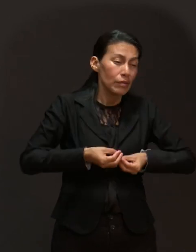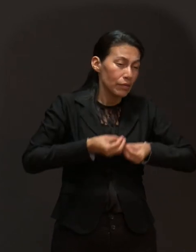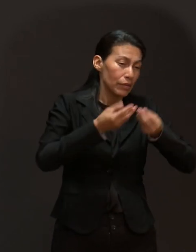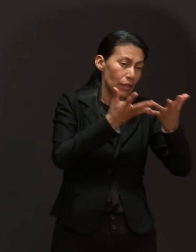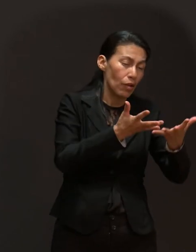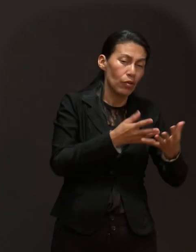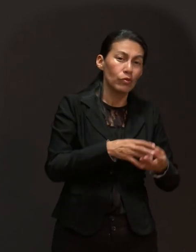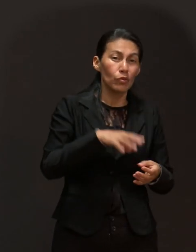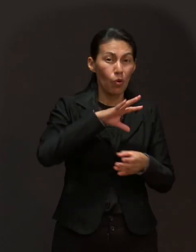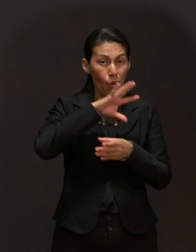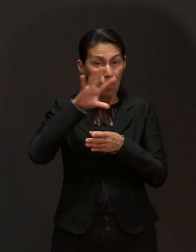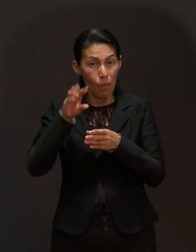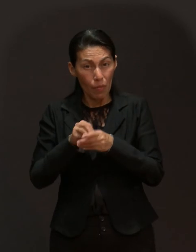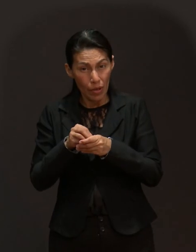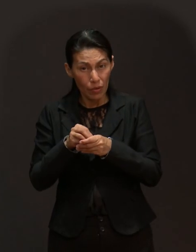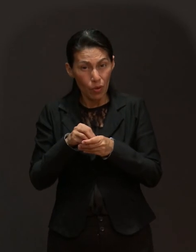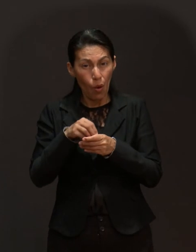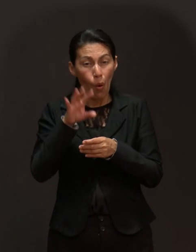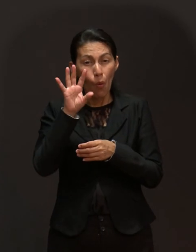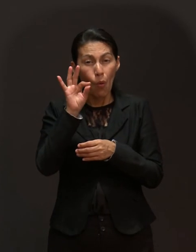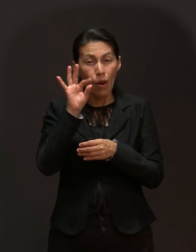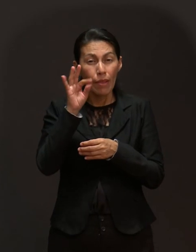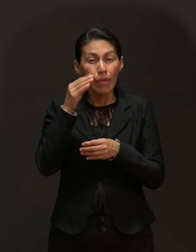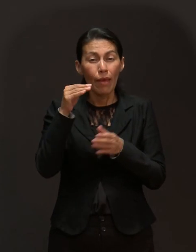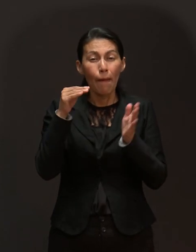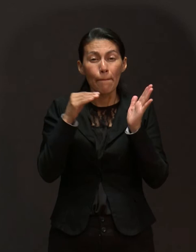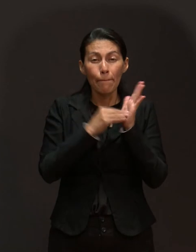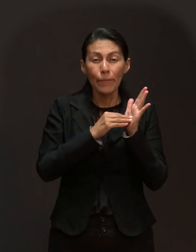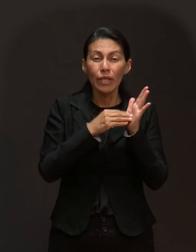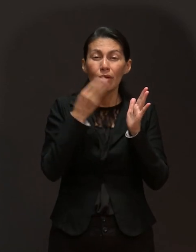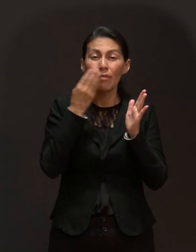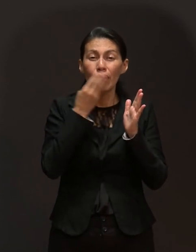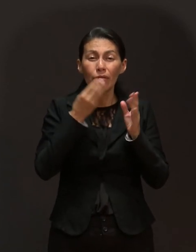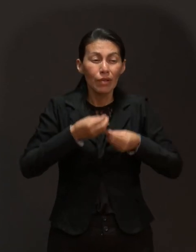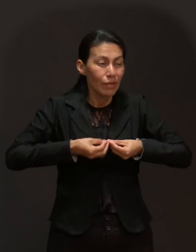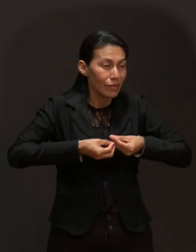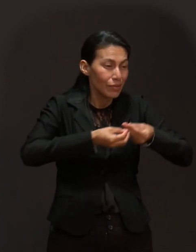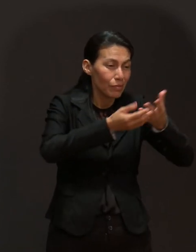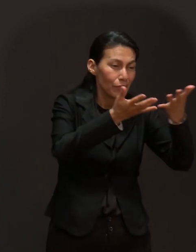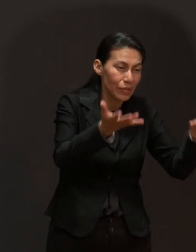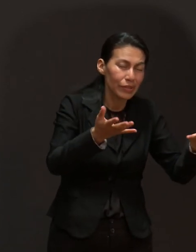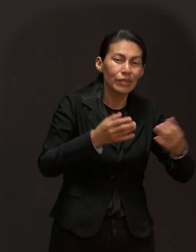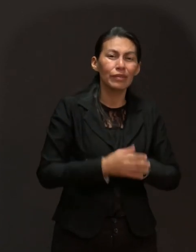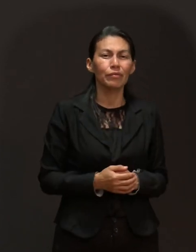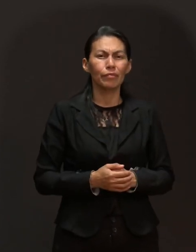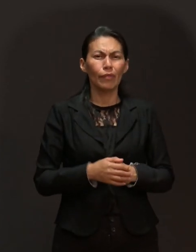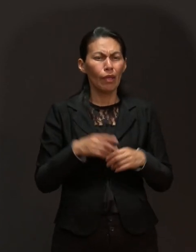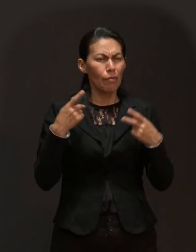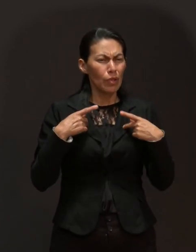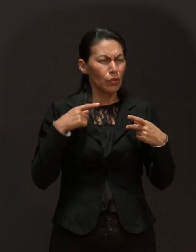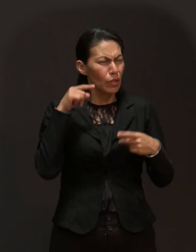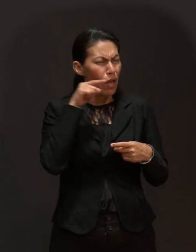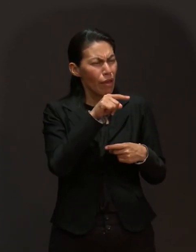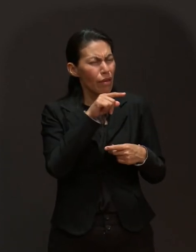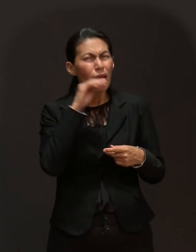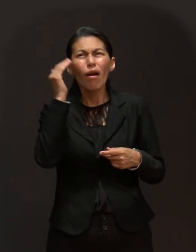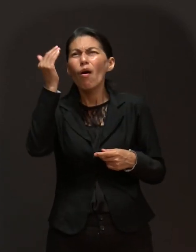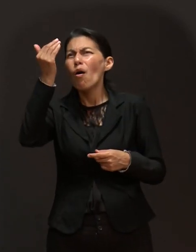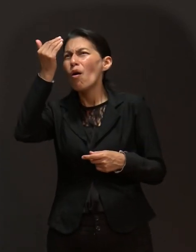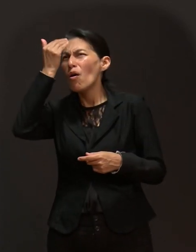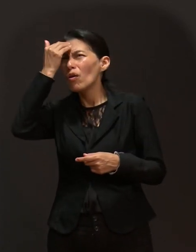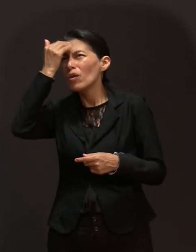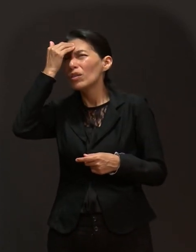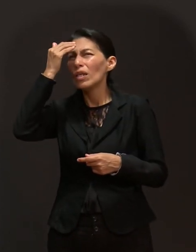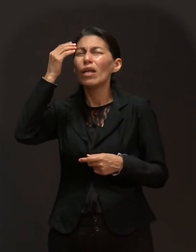que 40 mil Biblias En total se puedan compartir En Ucrania Y el mundo pueda